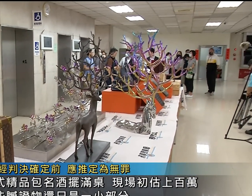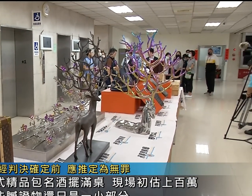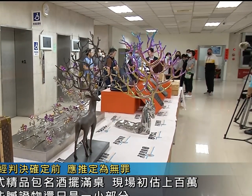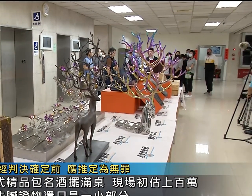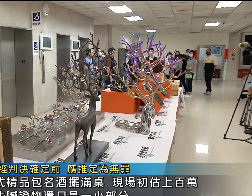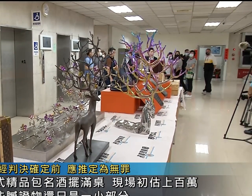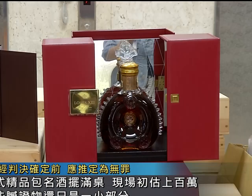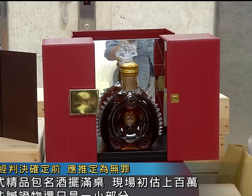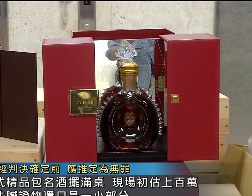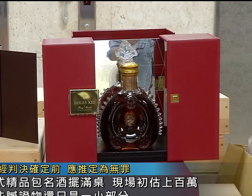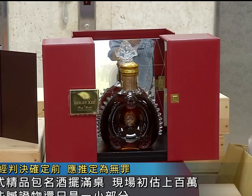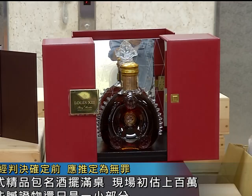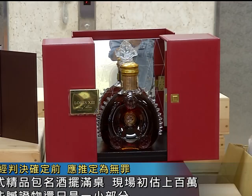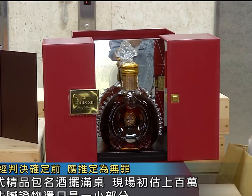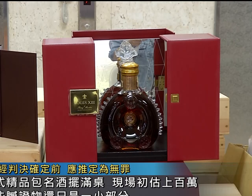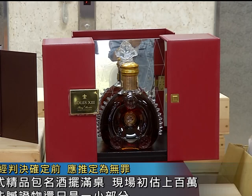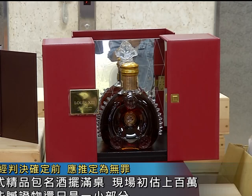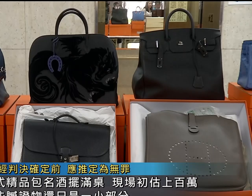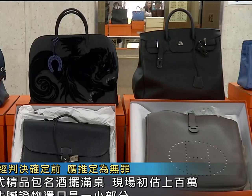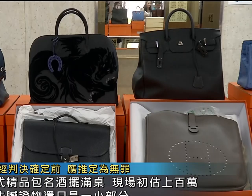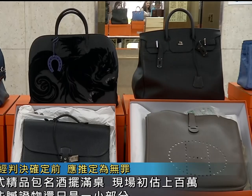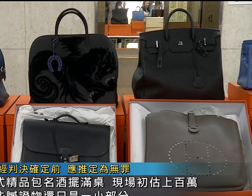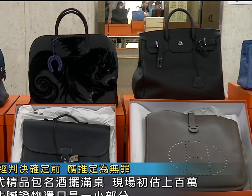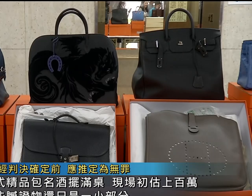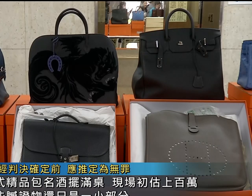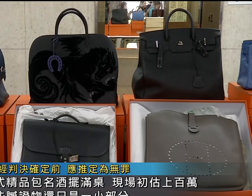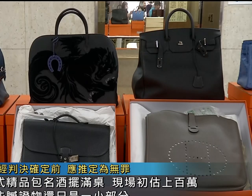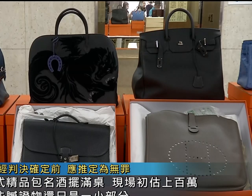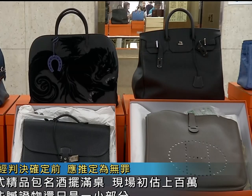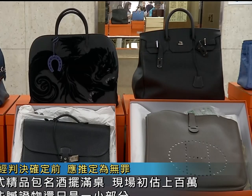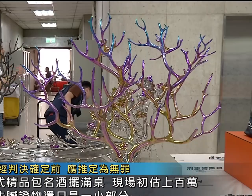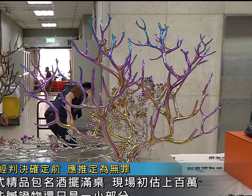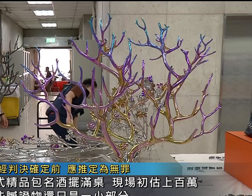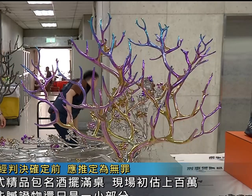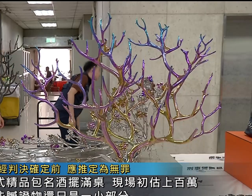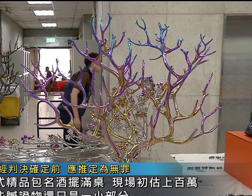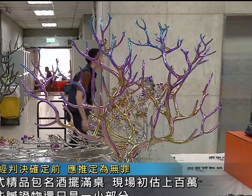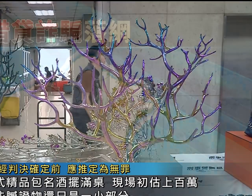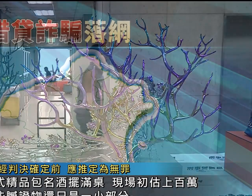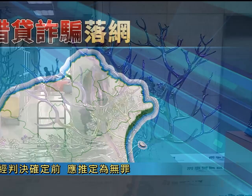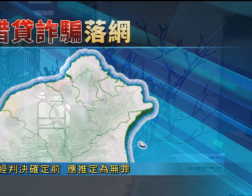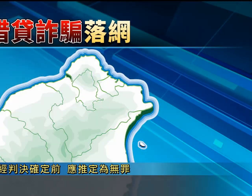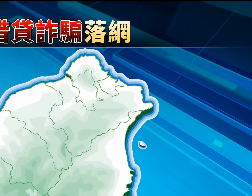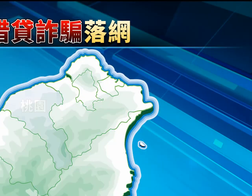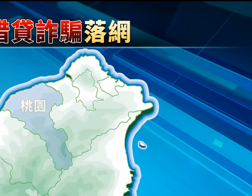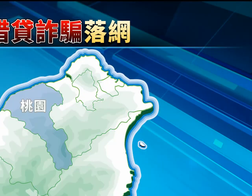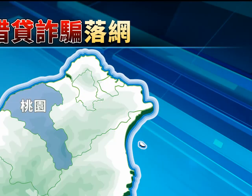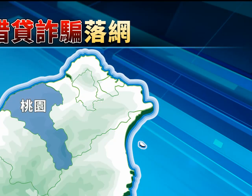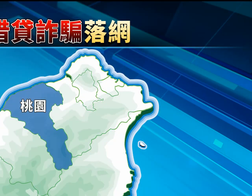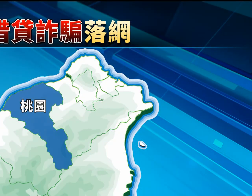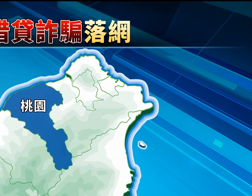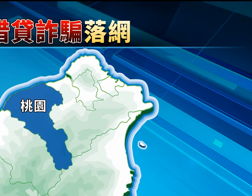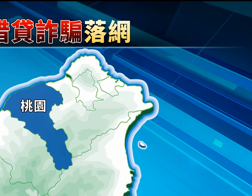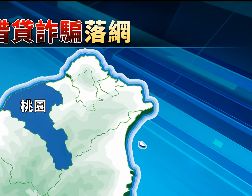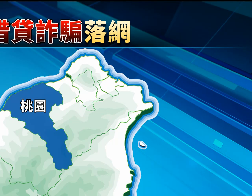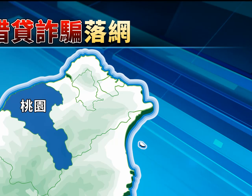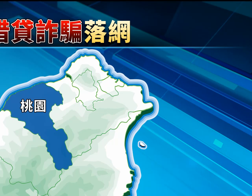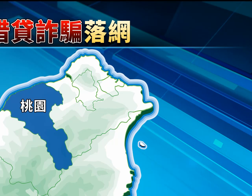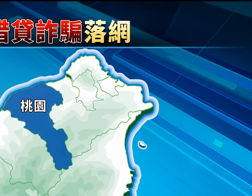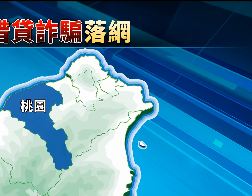满桌，现场出估上百万。这些赃证物还只是一小部分。警方追查发现，家住桃园的曾耀